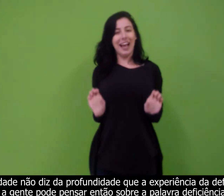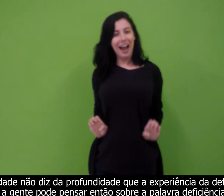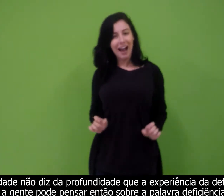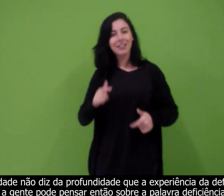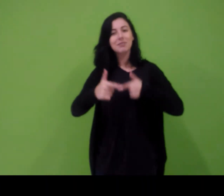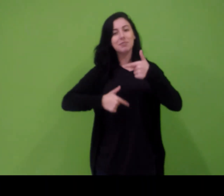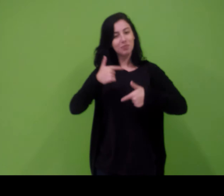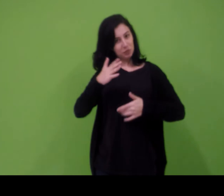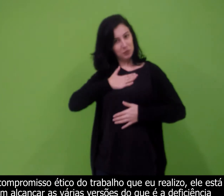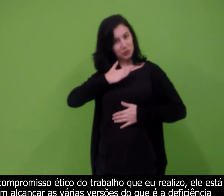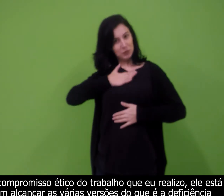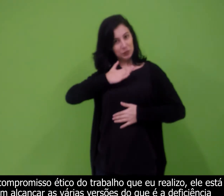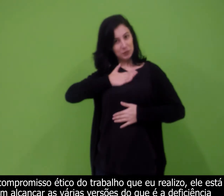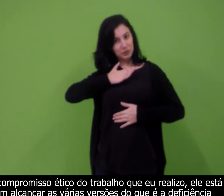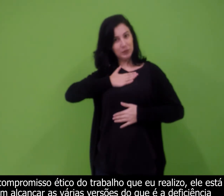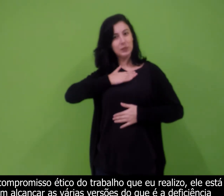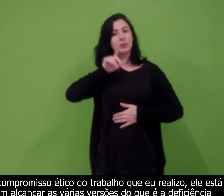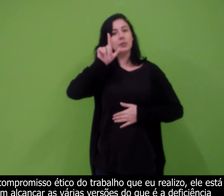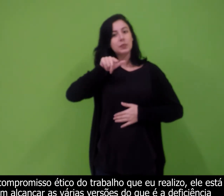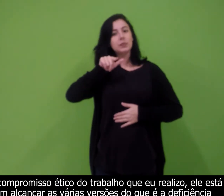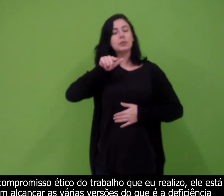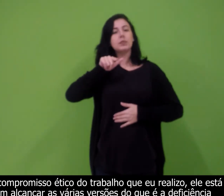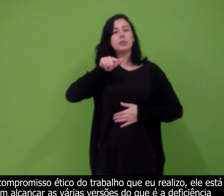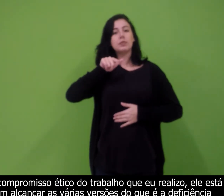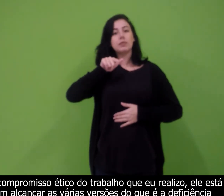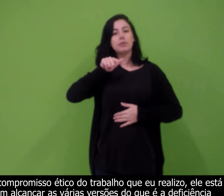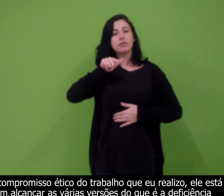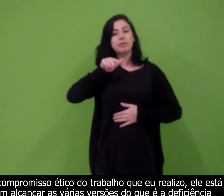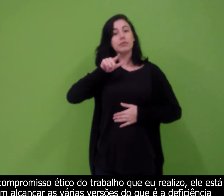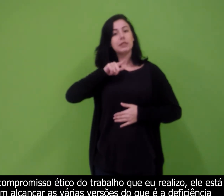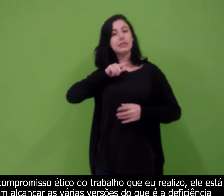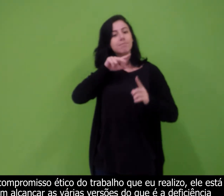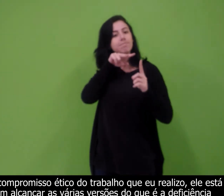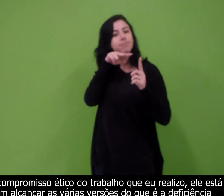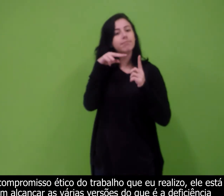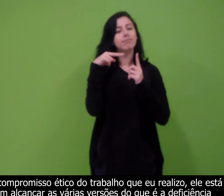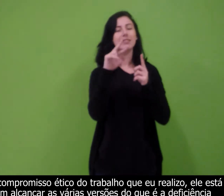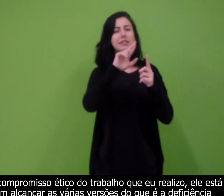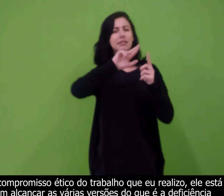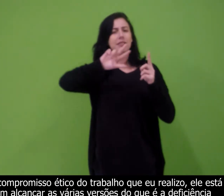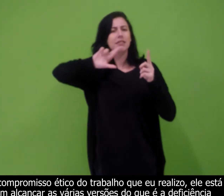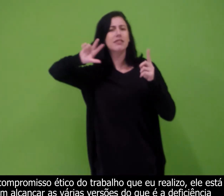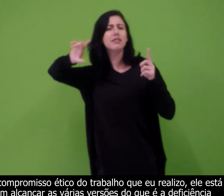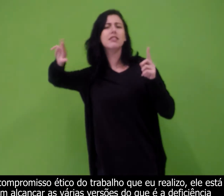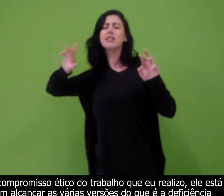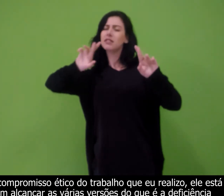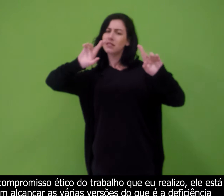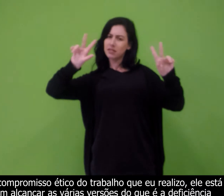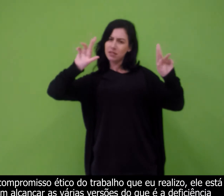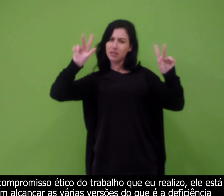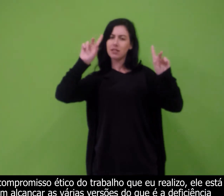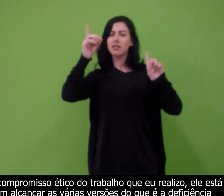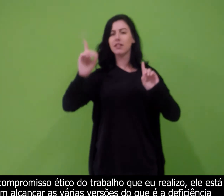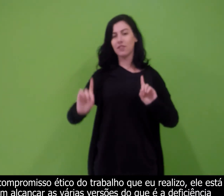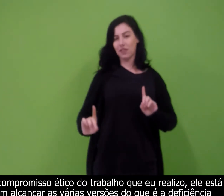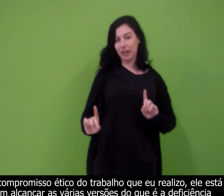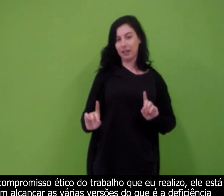né? O compromisso ético do trabalho que eu realizo, ele está em alcançar as várias versões do